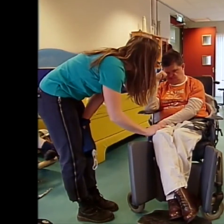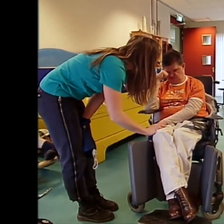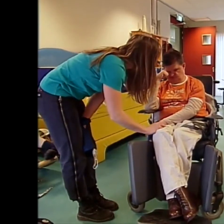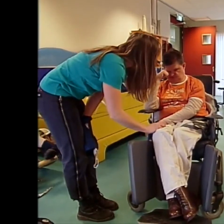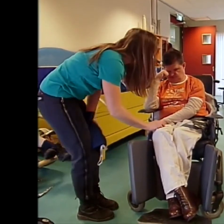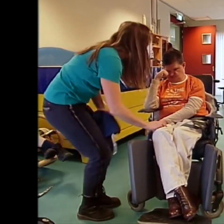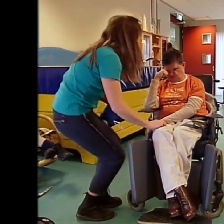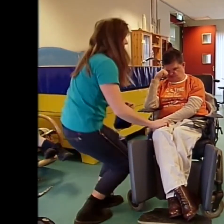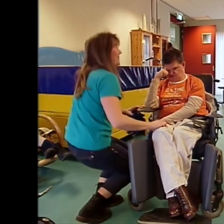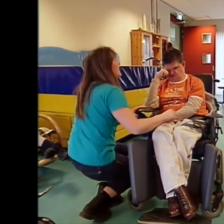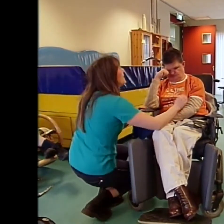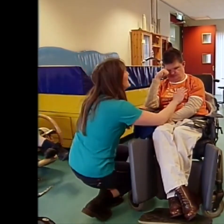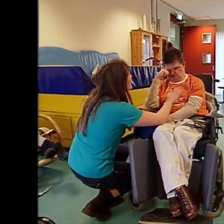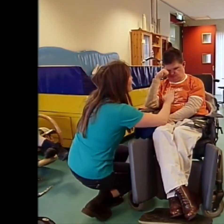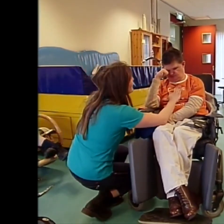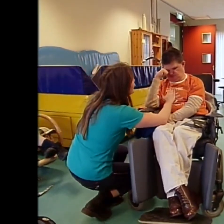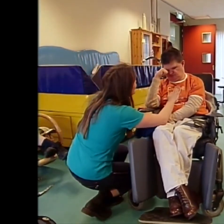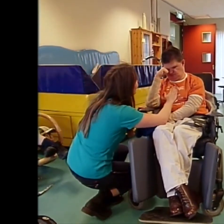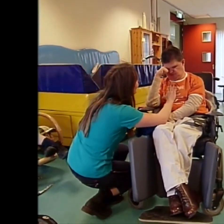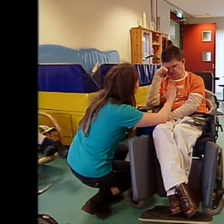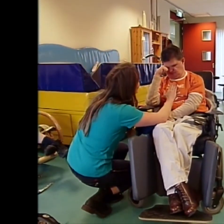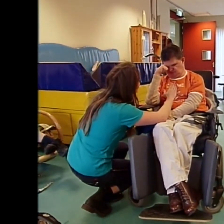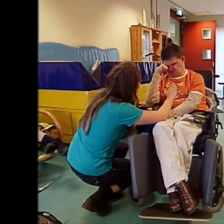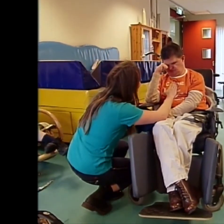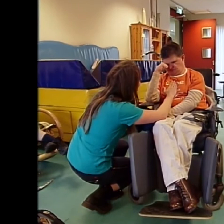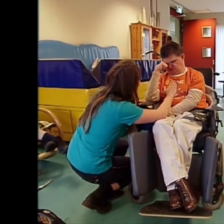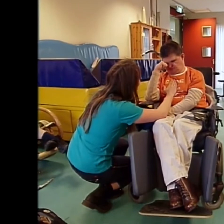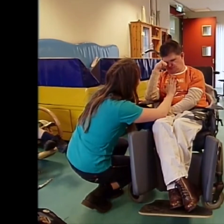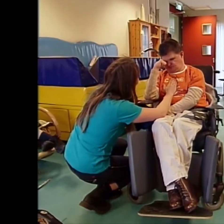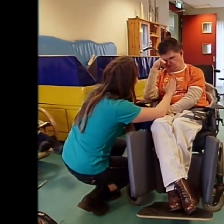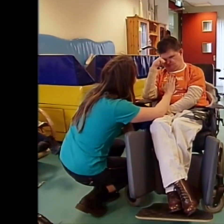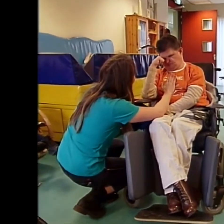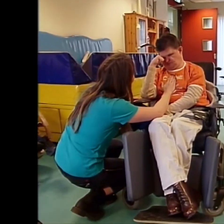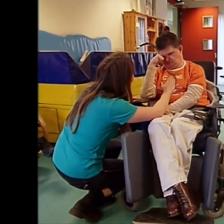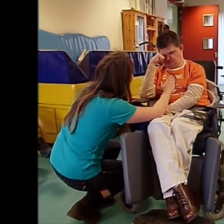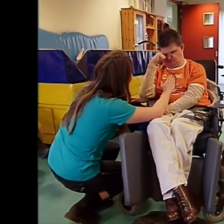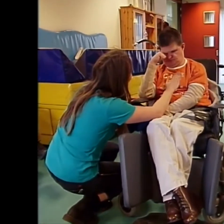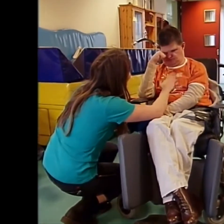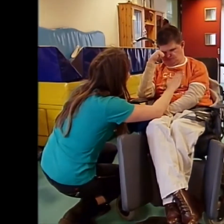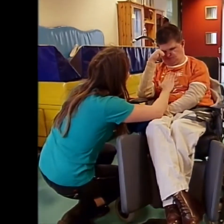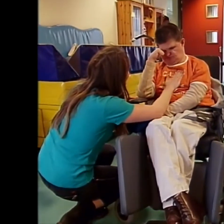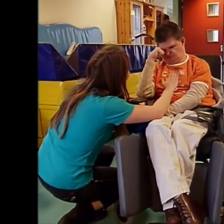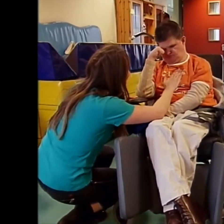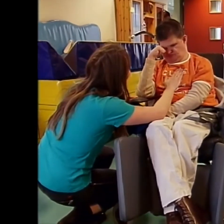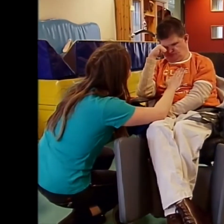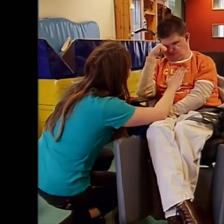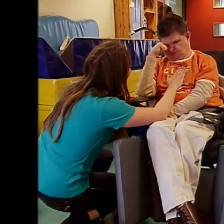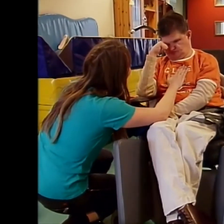zwemtas inpakte. Hij duwt met zijn vinger knokkel in zijn oog. Daarmee geeft hij zichzelf een prikkel en is weer